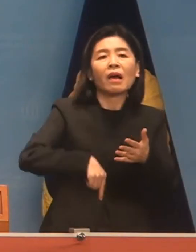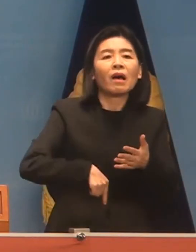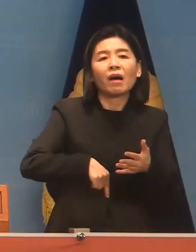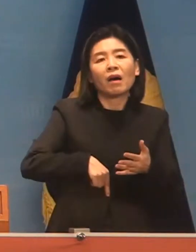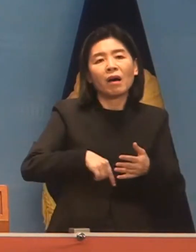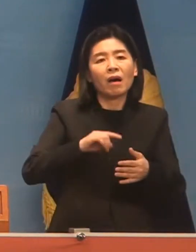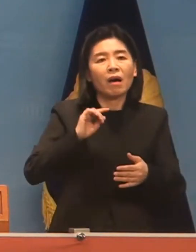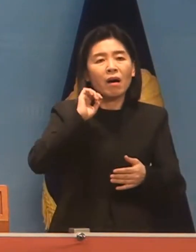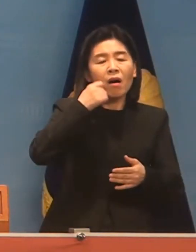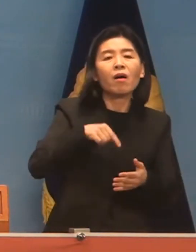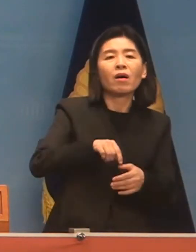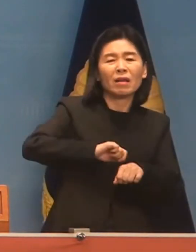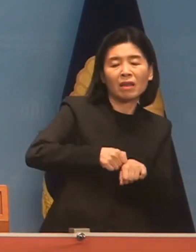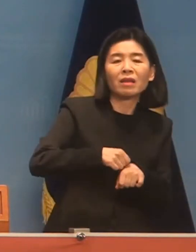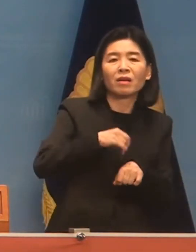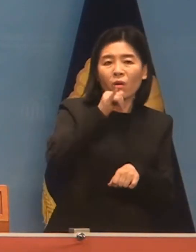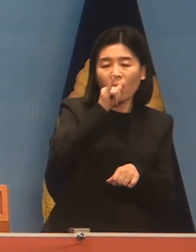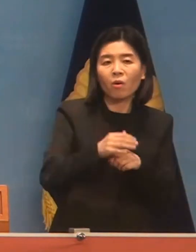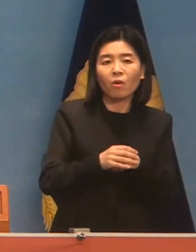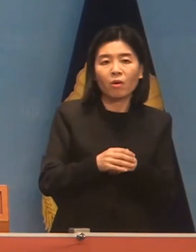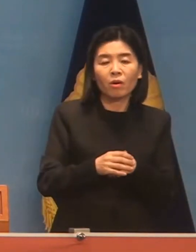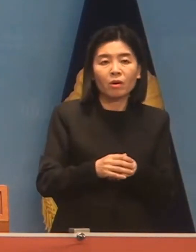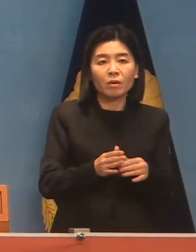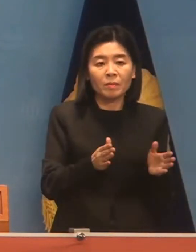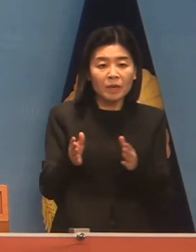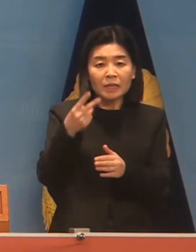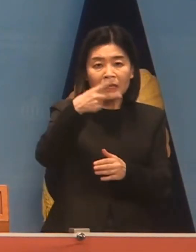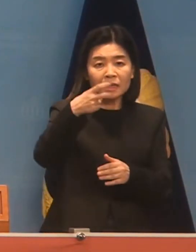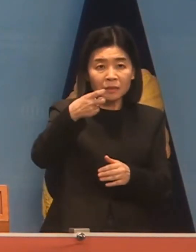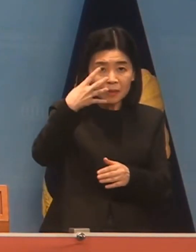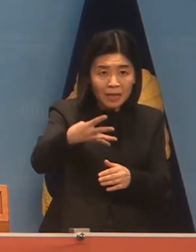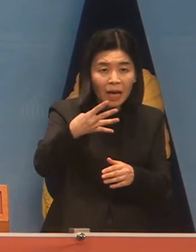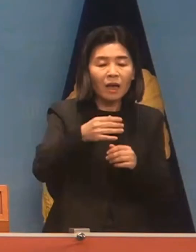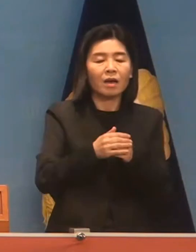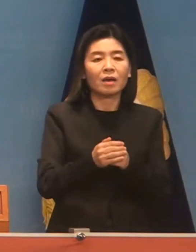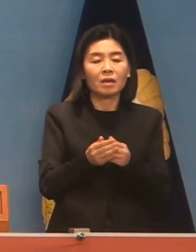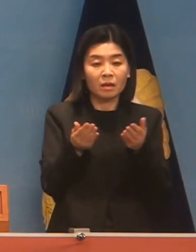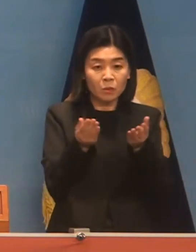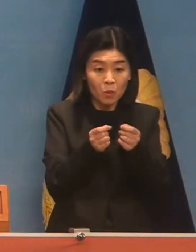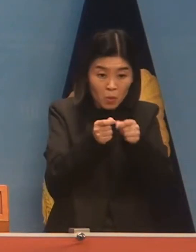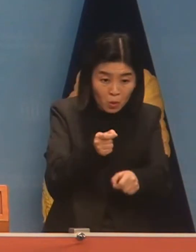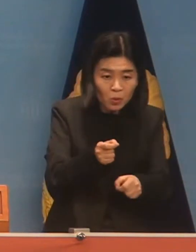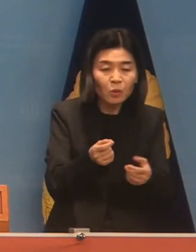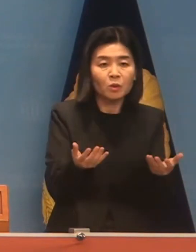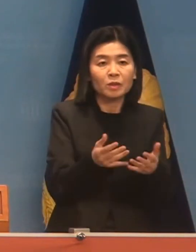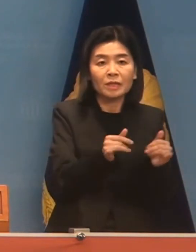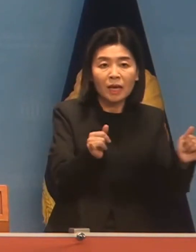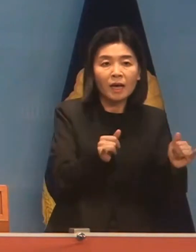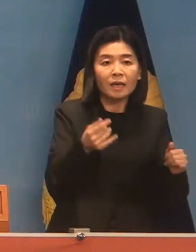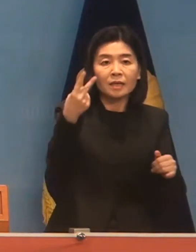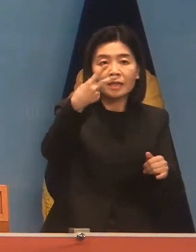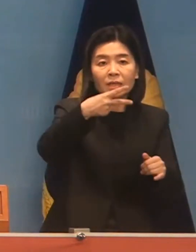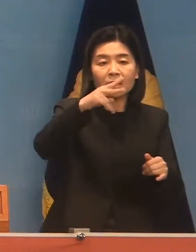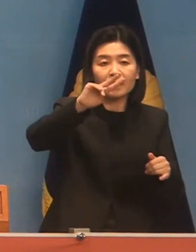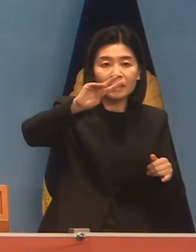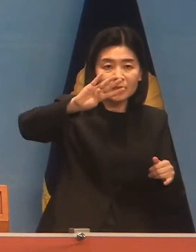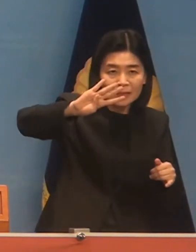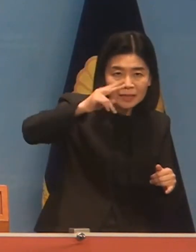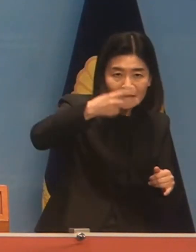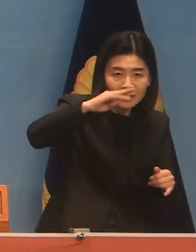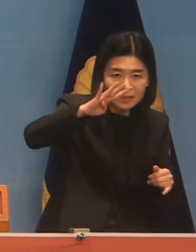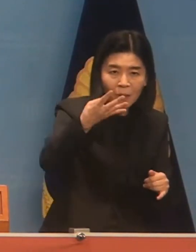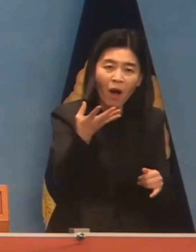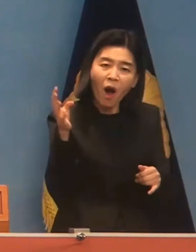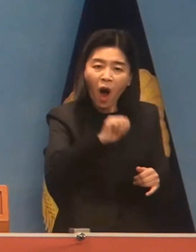합니다. 그리고 2024년 고통고 단체 교섭은 2,400억의 영업이익만 가져가고